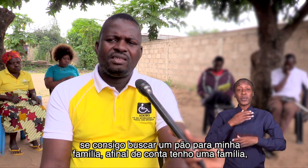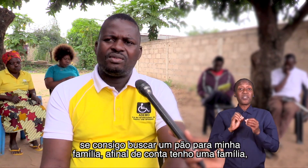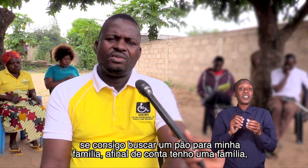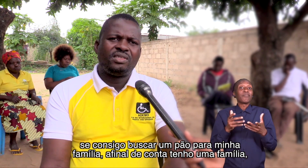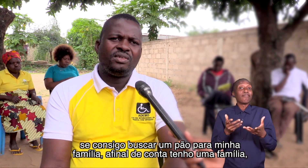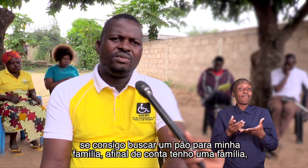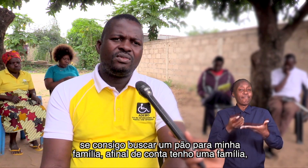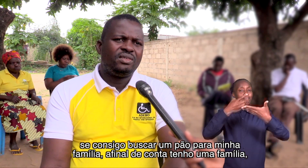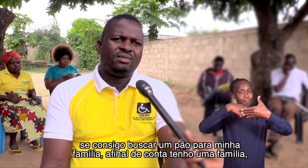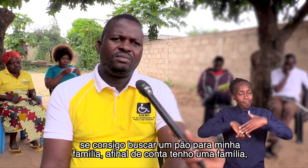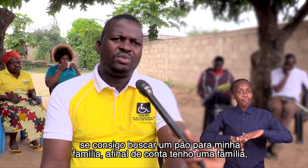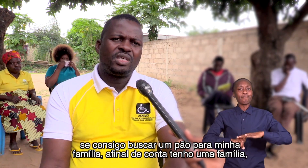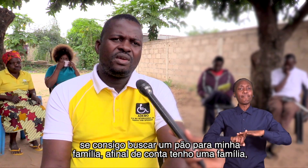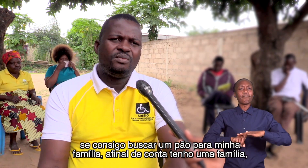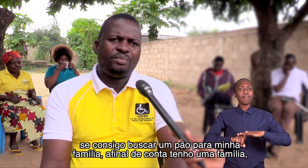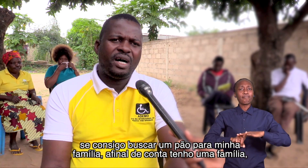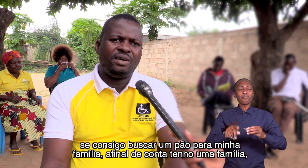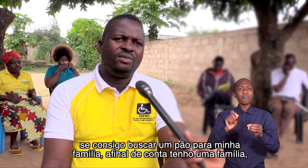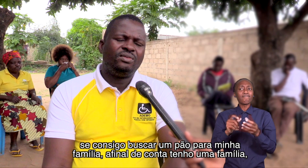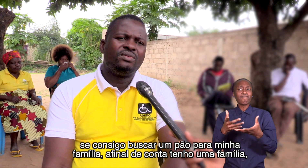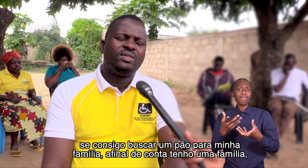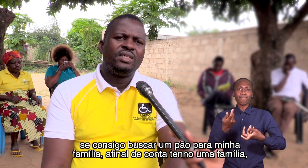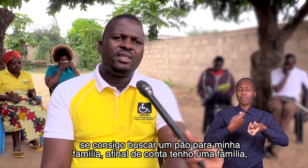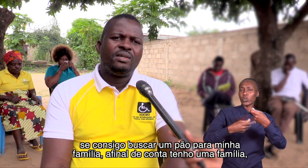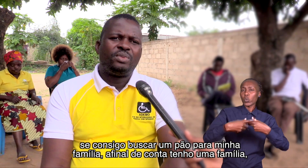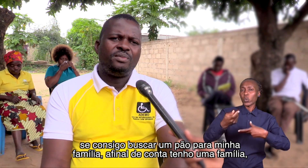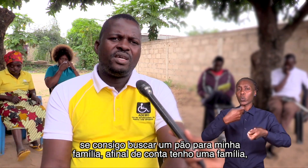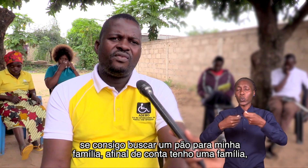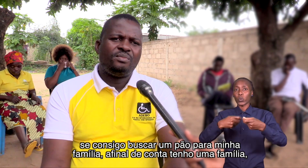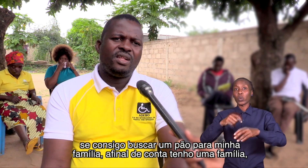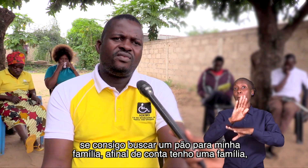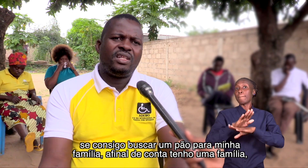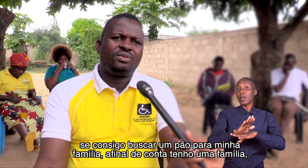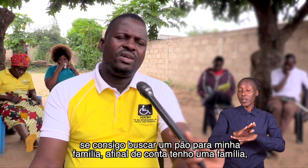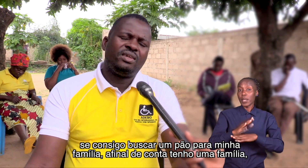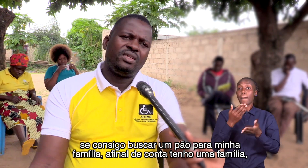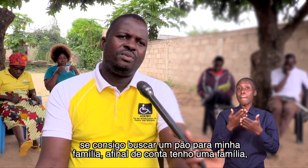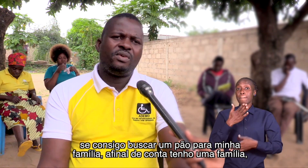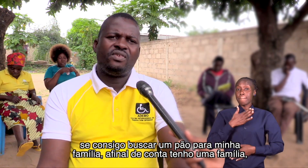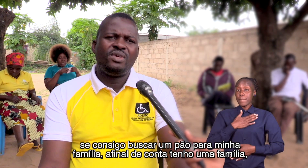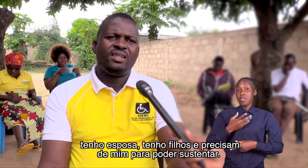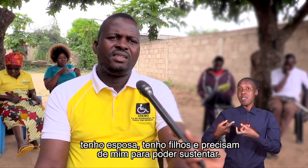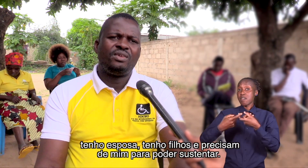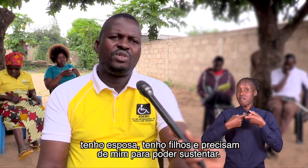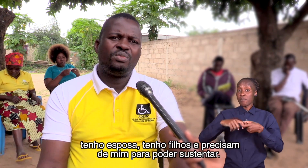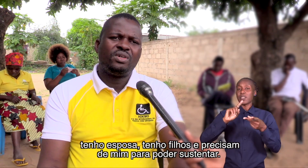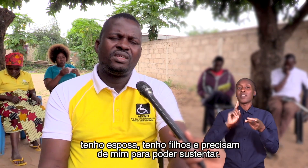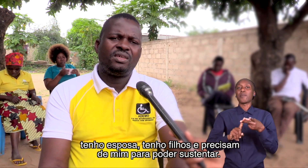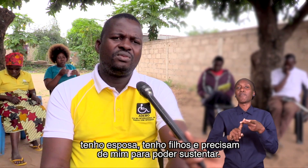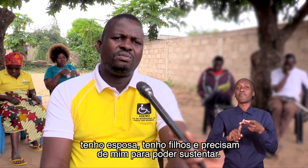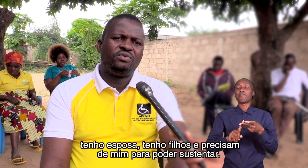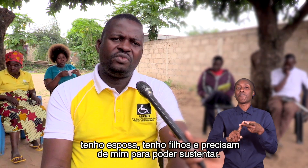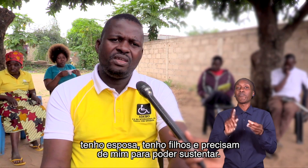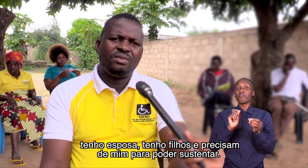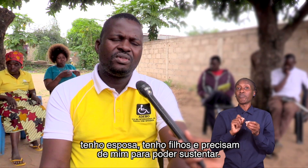ver se consigo buscar um pão para a minha família. Afinal de contas, eu tenho uma família, tenho esposa,